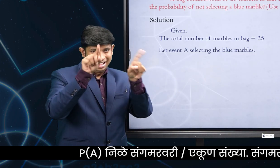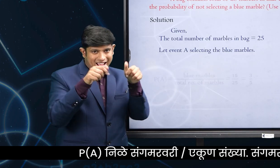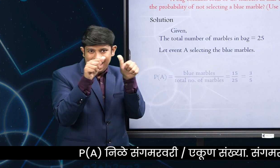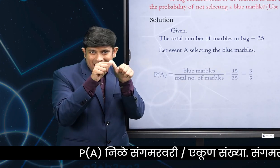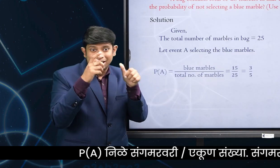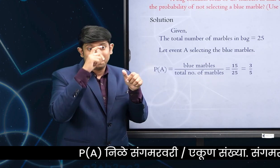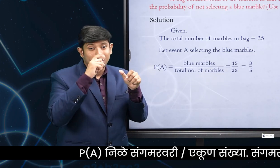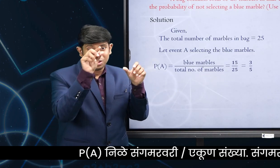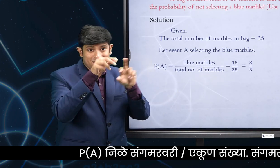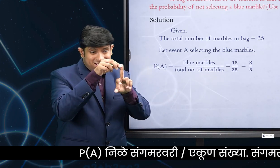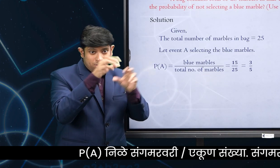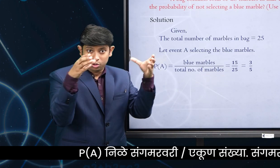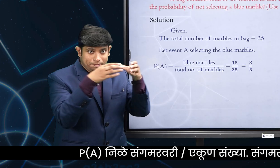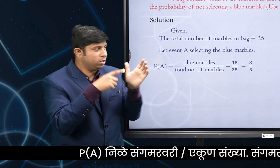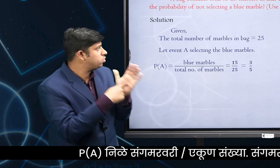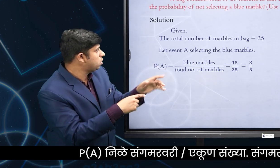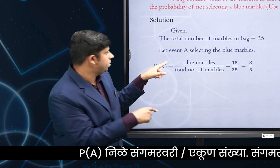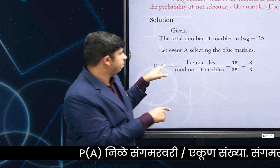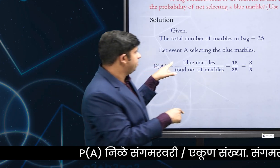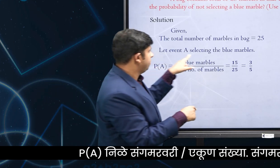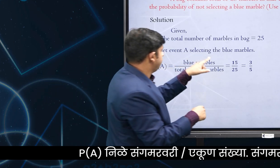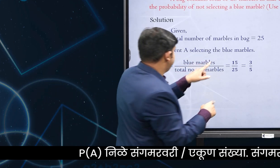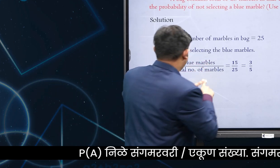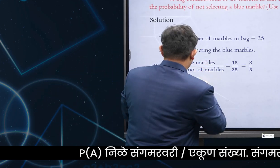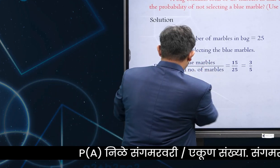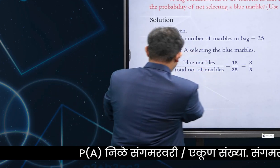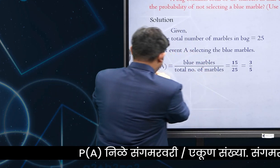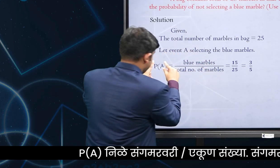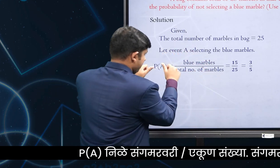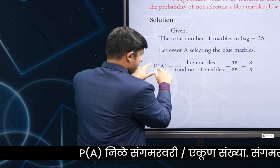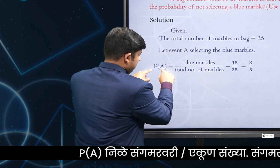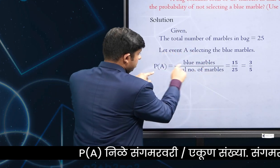कंसामध्ये ए निळे संगमरवरी भागिले एकूण संख्या. संगमरवरी